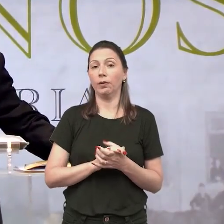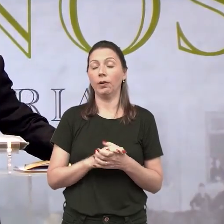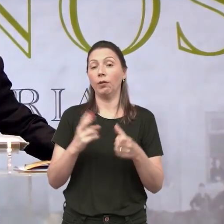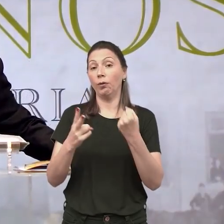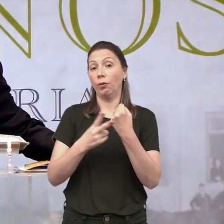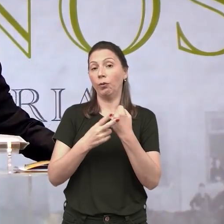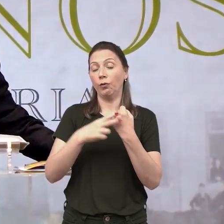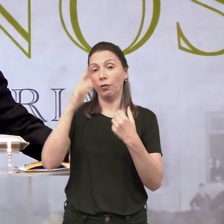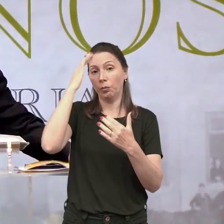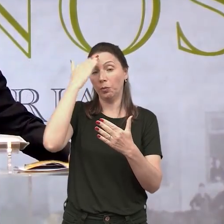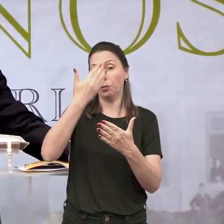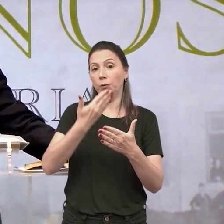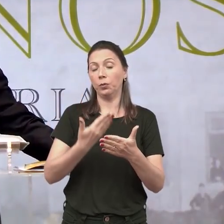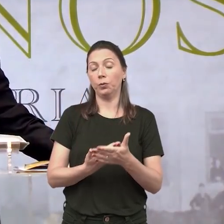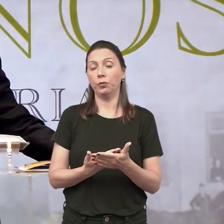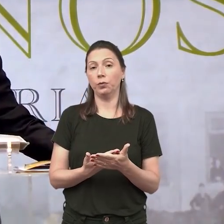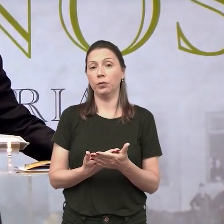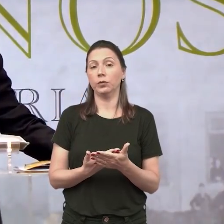o verbo confiar